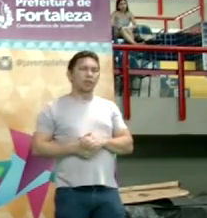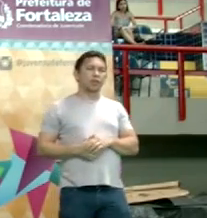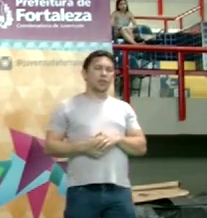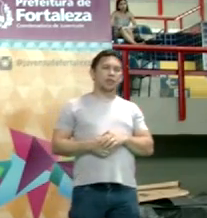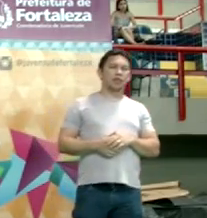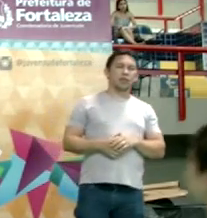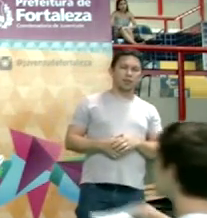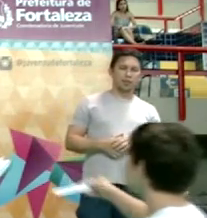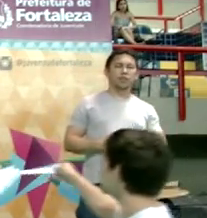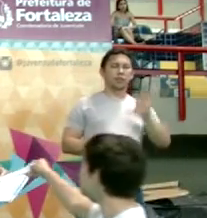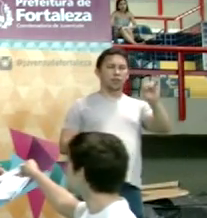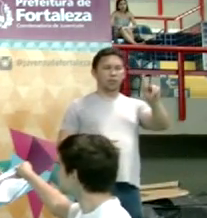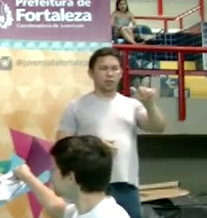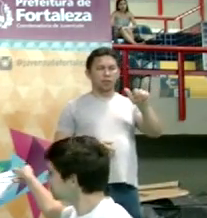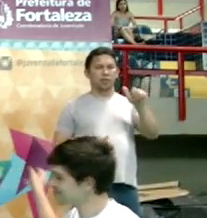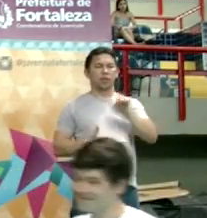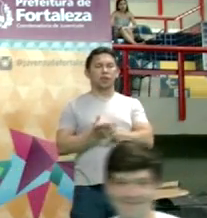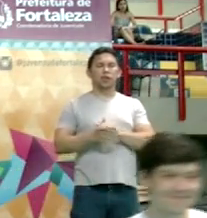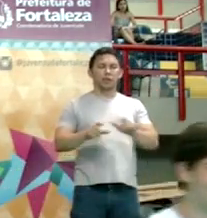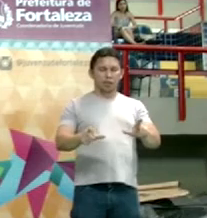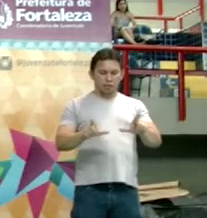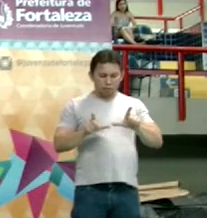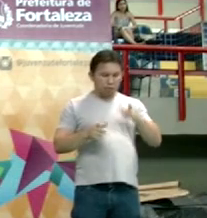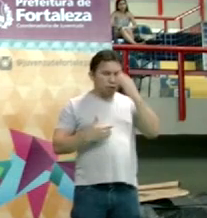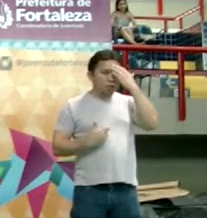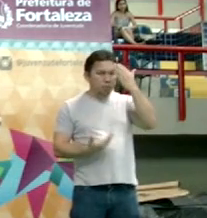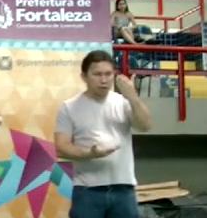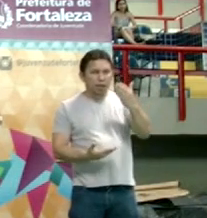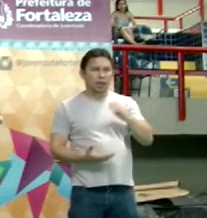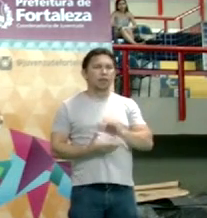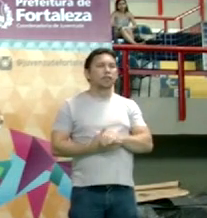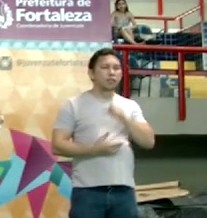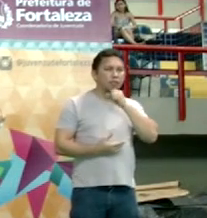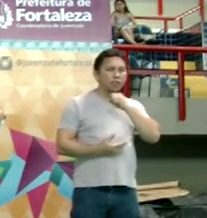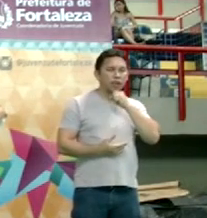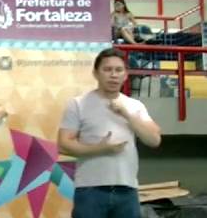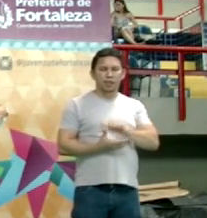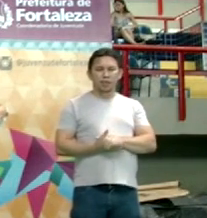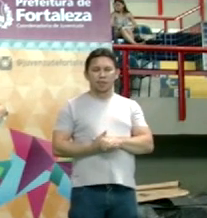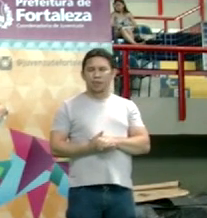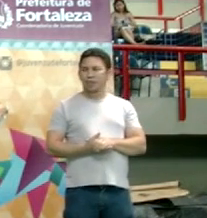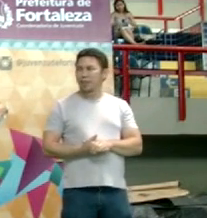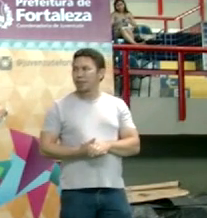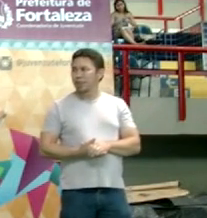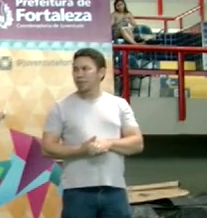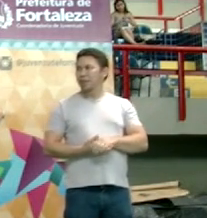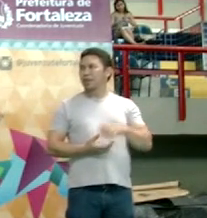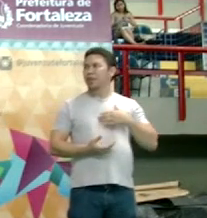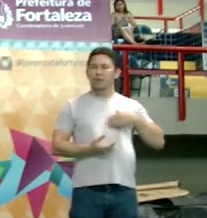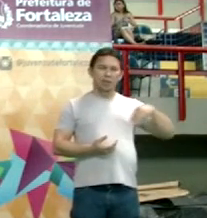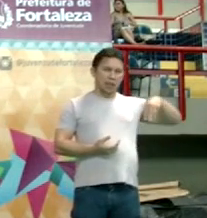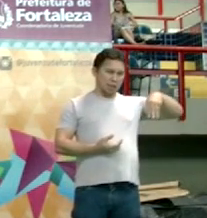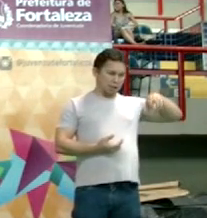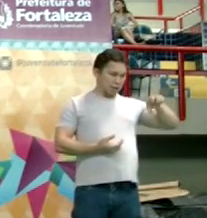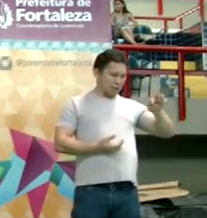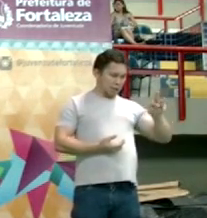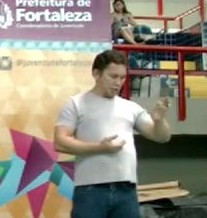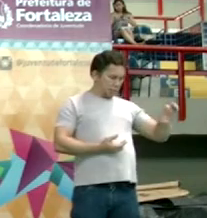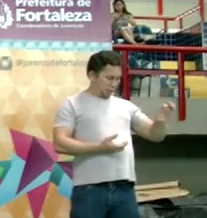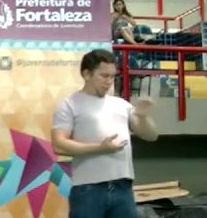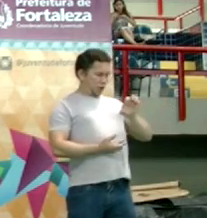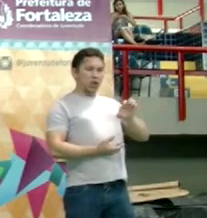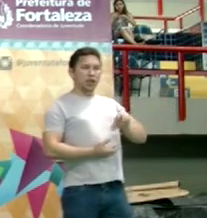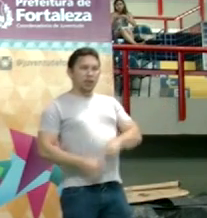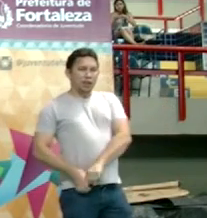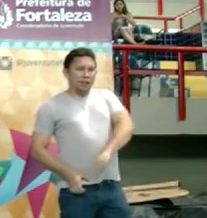então. Prontinho. Valeu, velho. Que eu gostei foi aqui, ó, mestre. Me senti agora assim, um